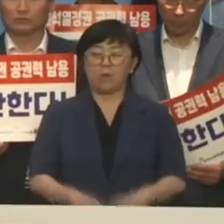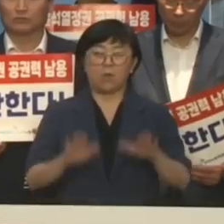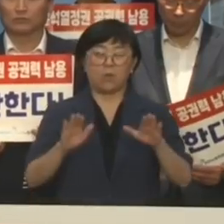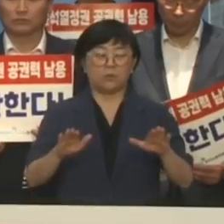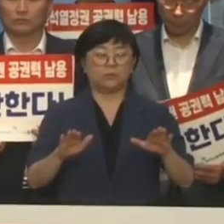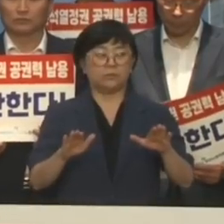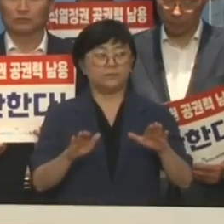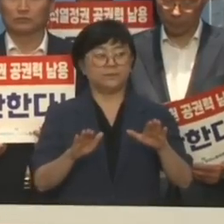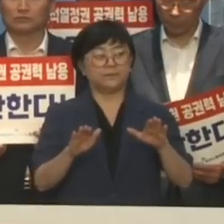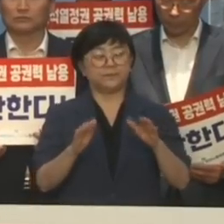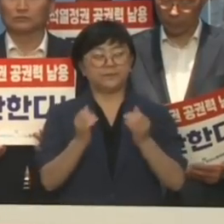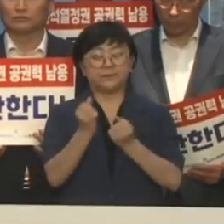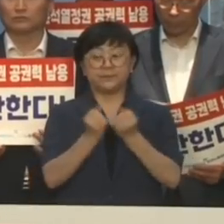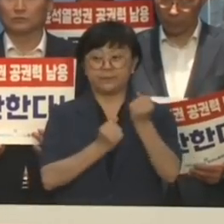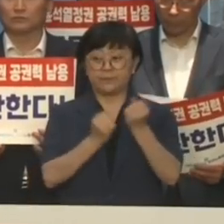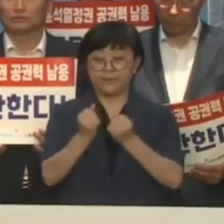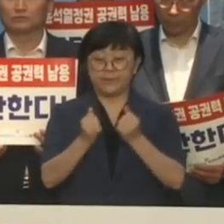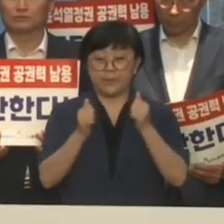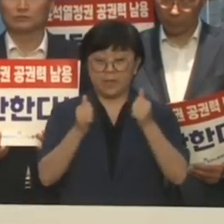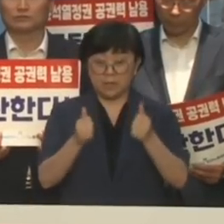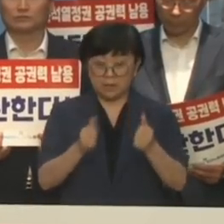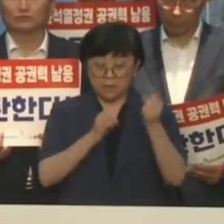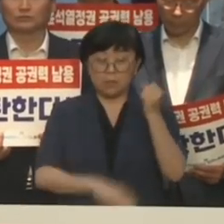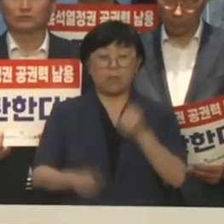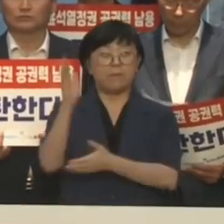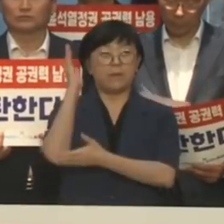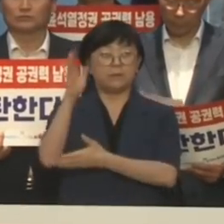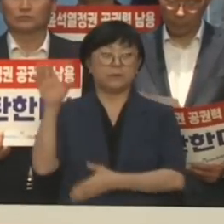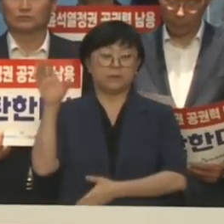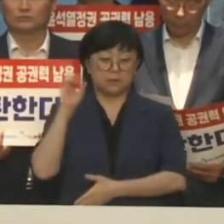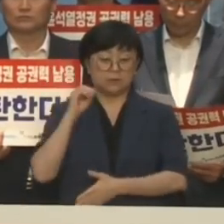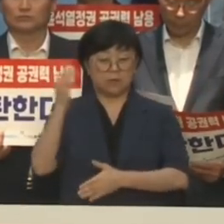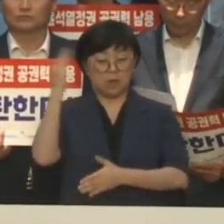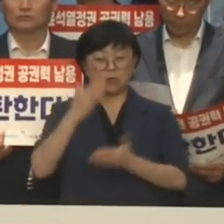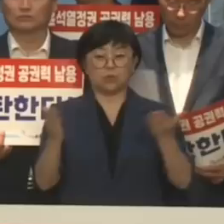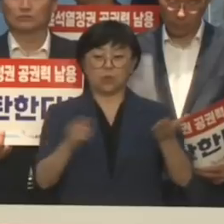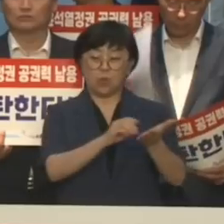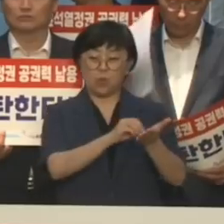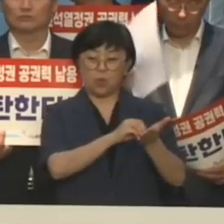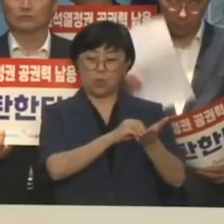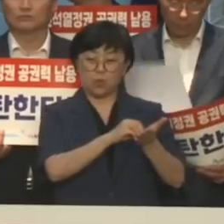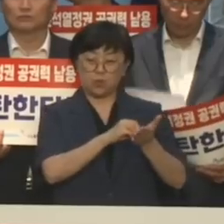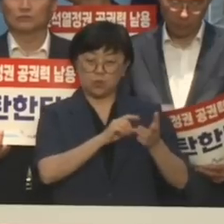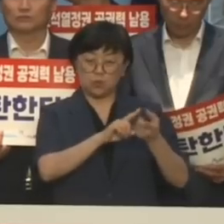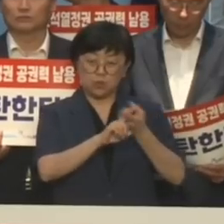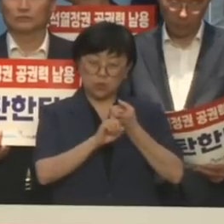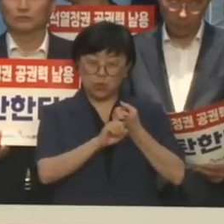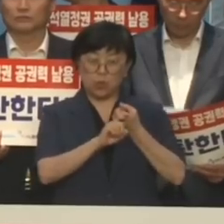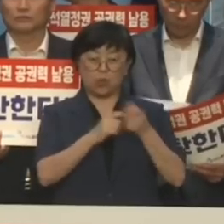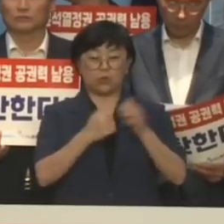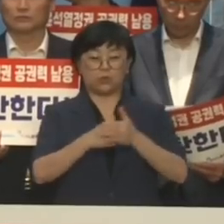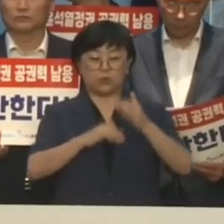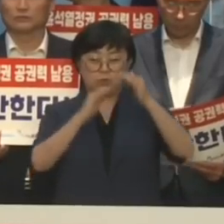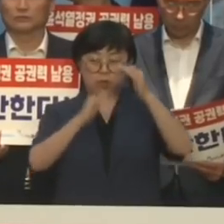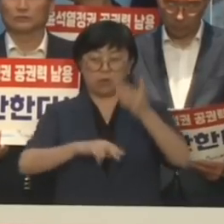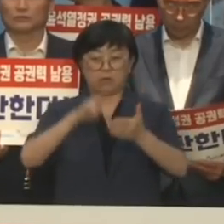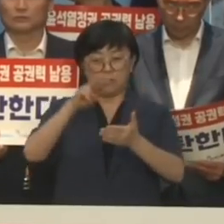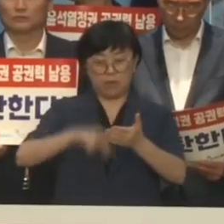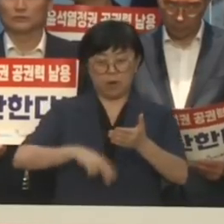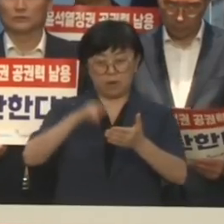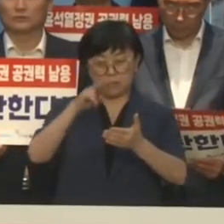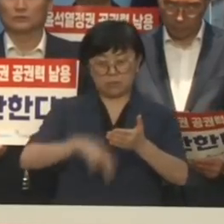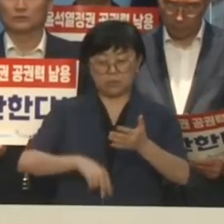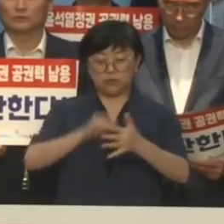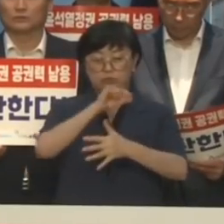오늘 기자회견은 인사말씀 모두 발언을 듣고 또 한국노총 김동명 위원장님의 기자회견 낭독 그리고 질의응답